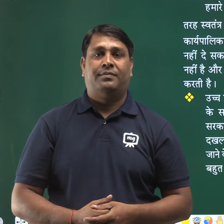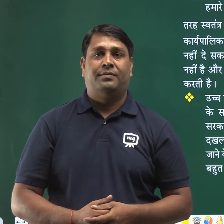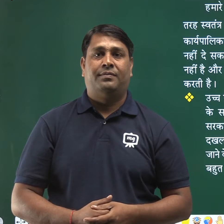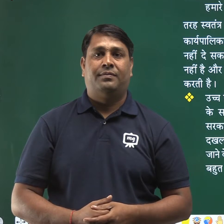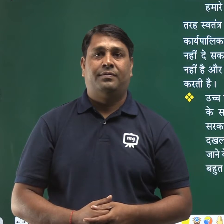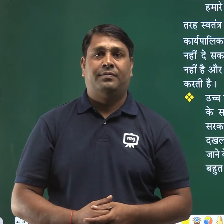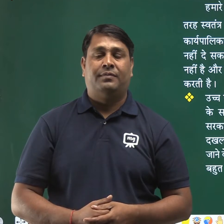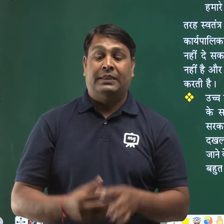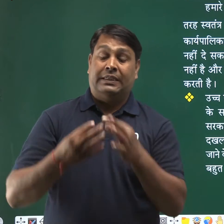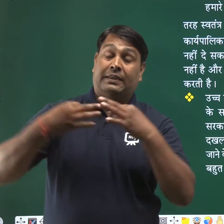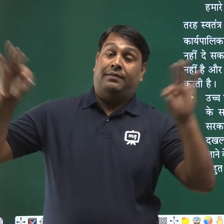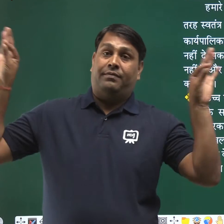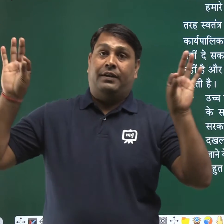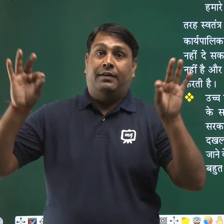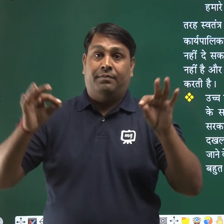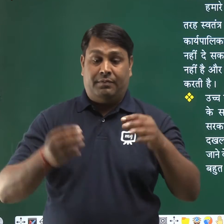स्वतंत्र न्यायपालिका